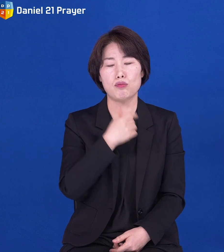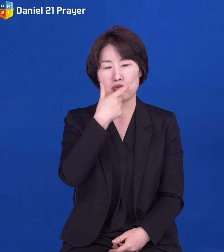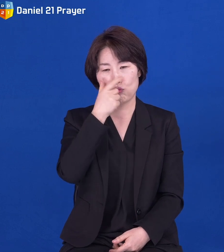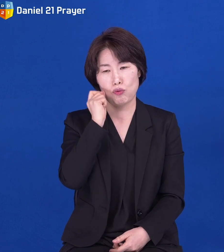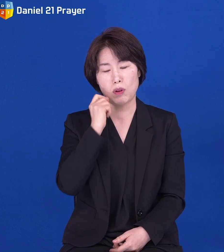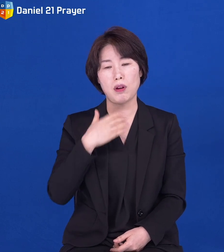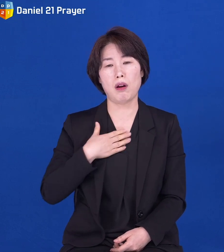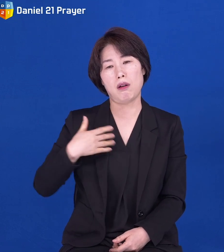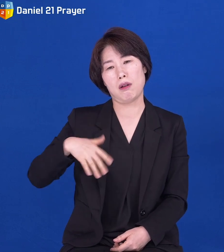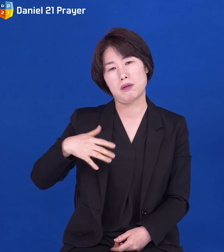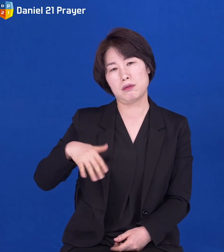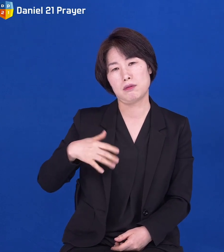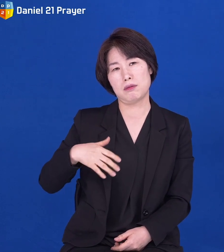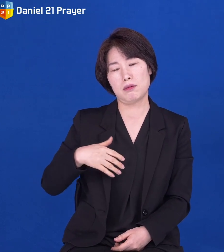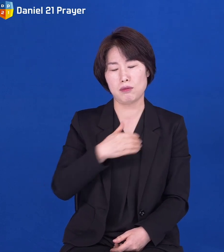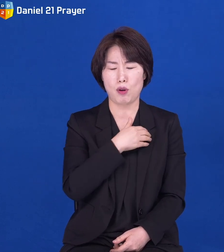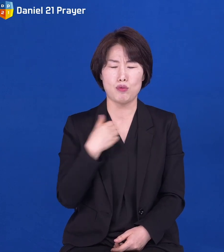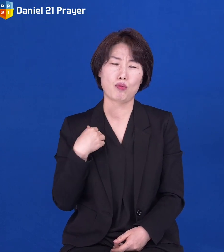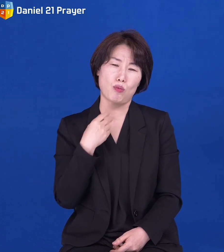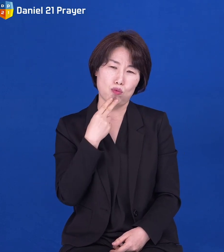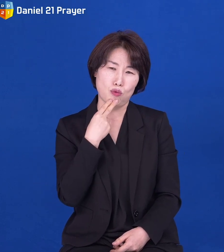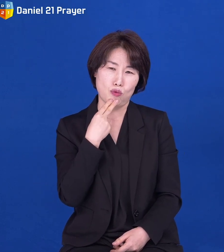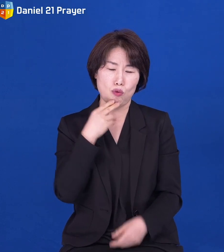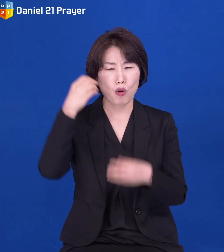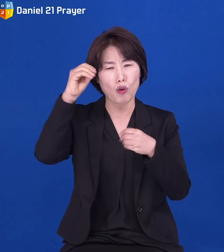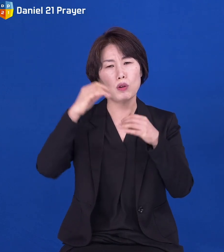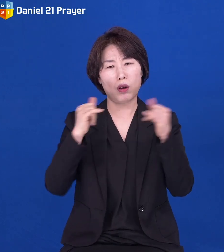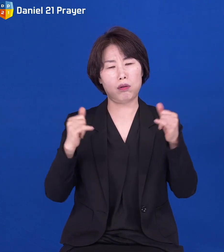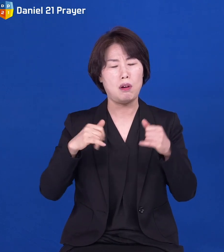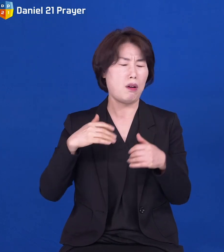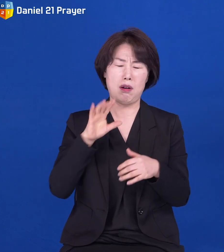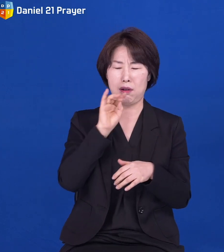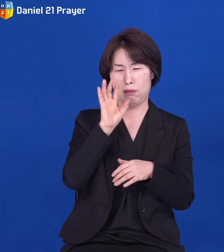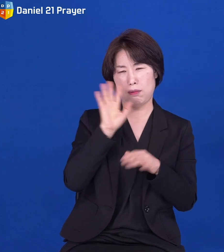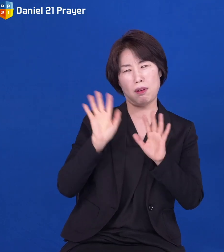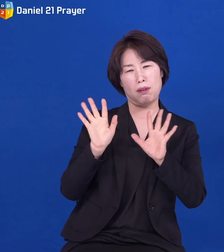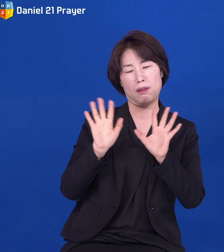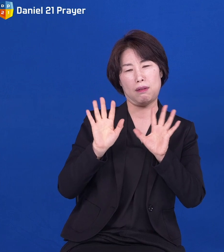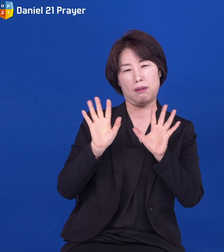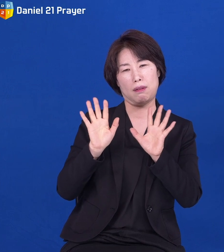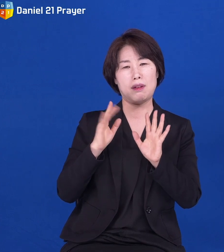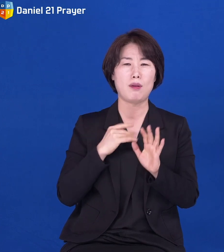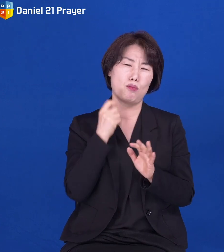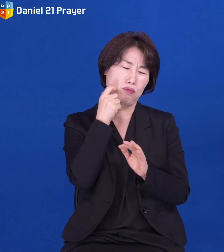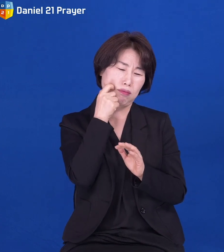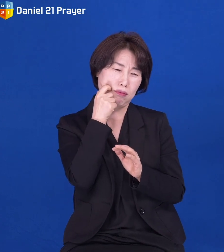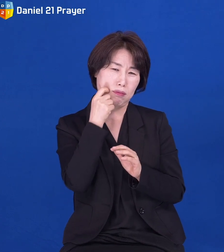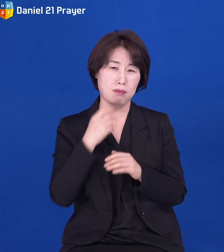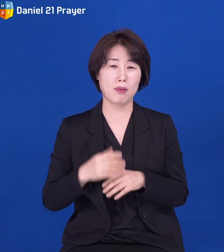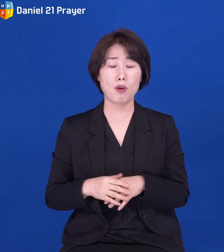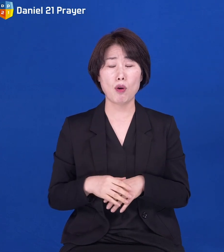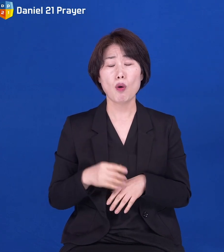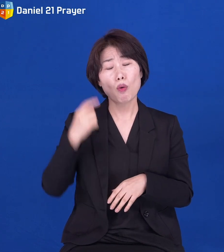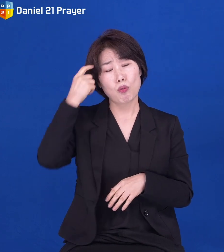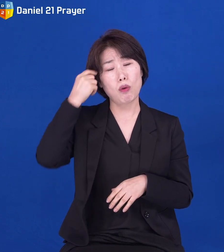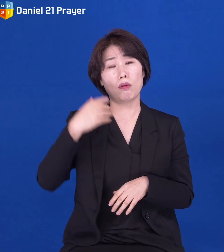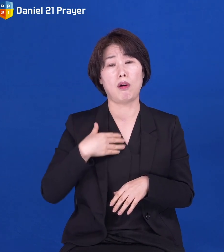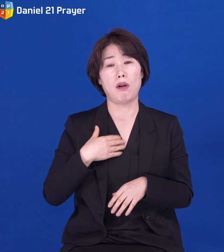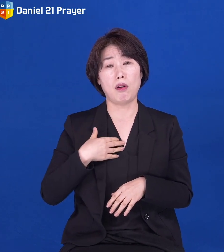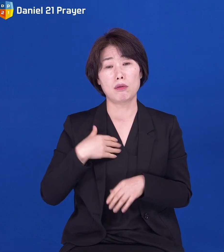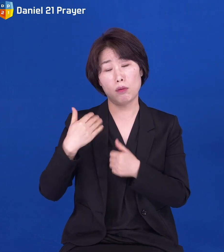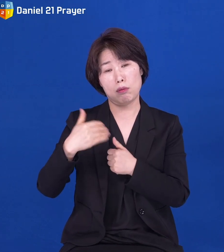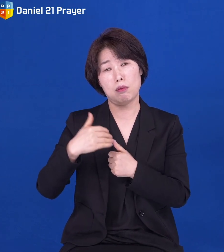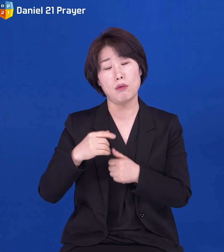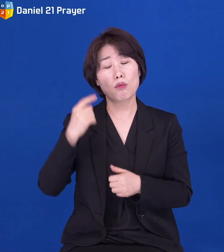너무 부족하다. 나 같은 사람이 어떻게 연예인이 돼? 나 같은 사람이 어떻게 그렇게 돼? 근데 자꾸 왜 나한테 하라고 그러지? 이상하다.